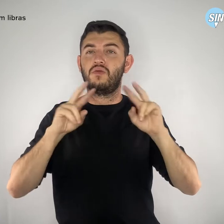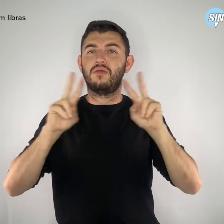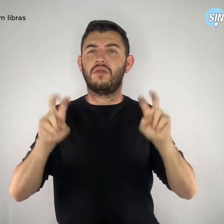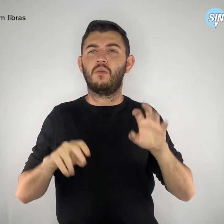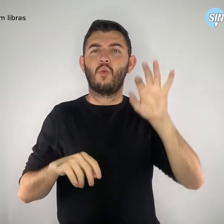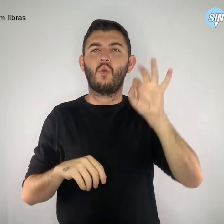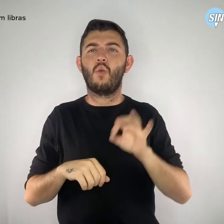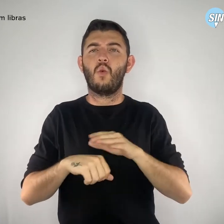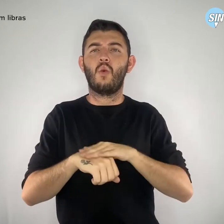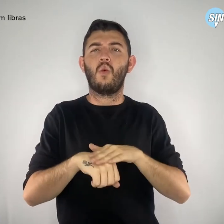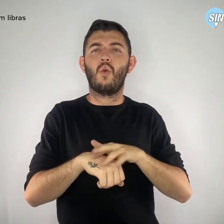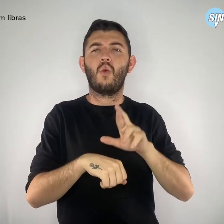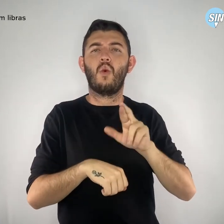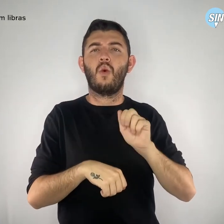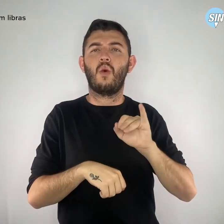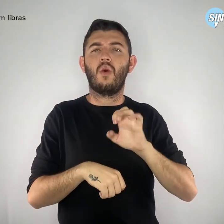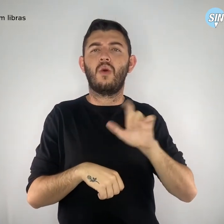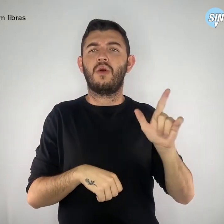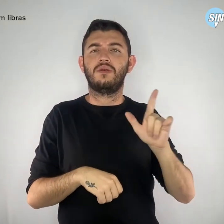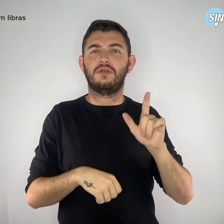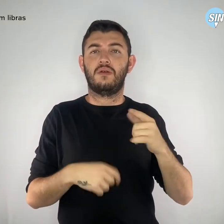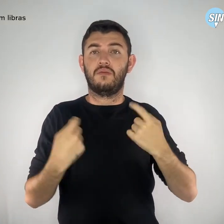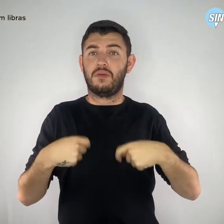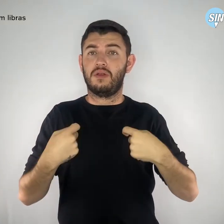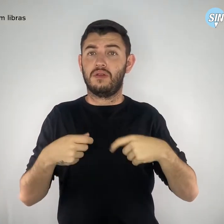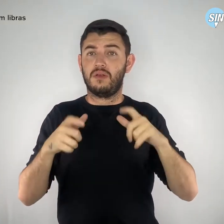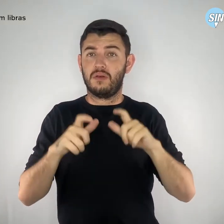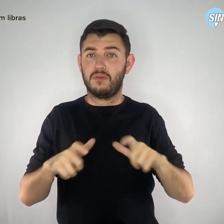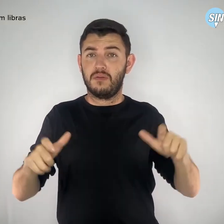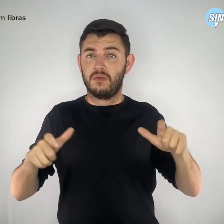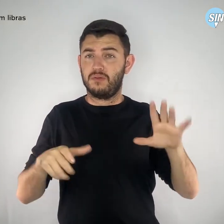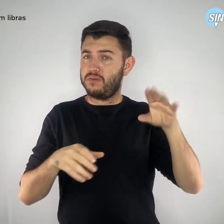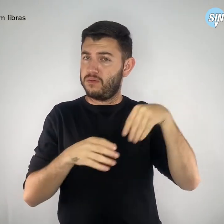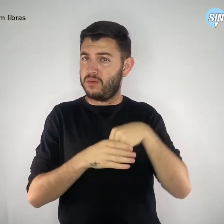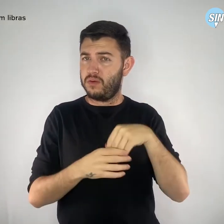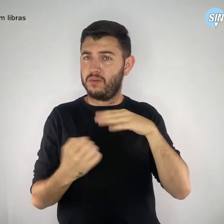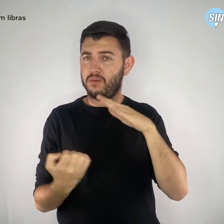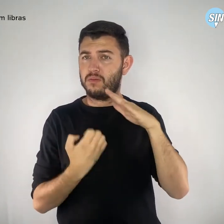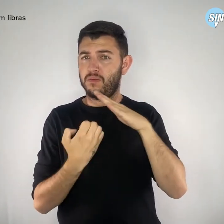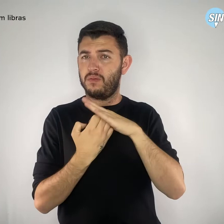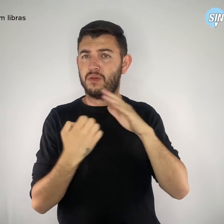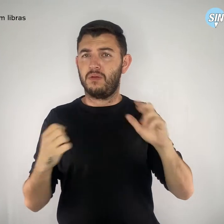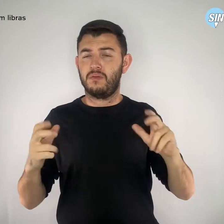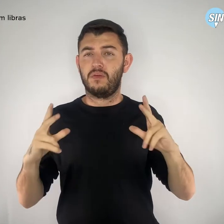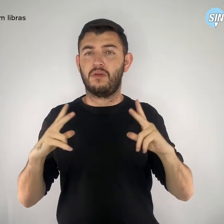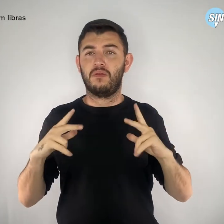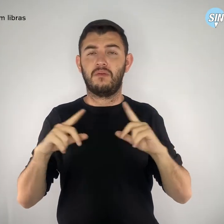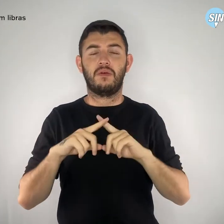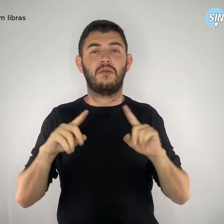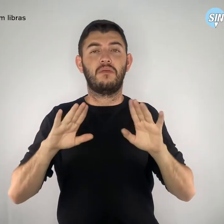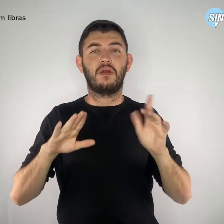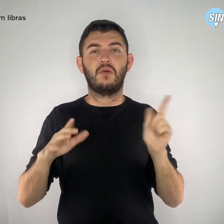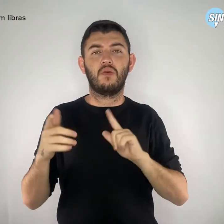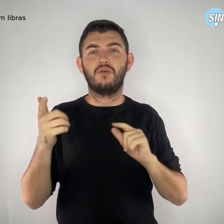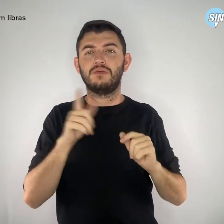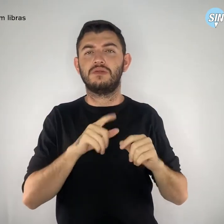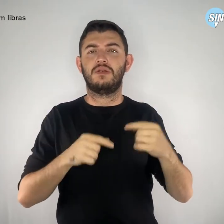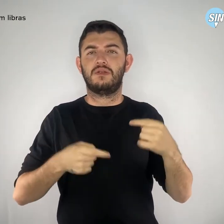ampliada dentro das empresas privadas. Para conseguir ampliar essa discussão,